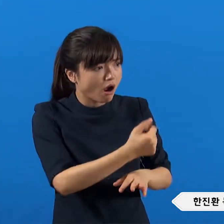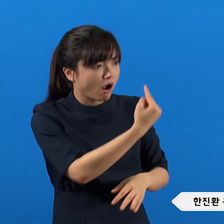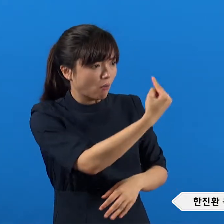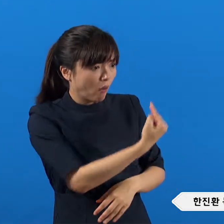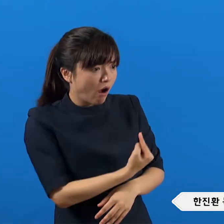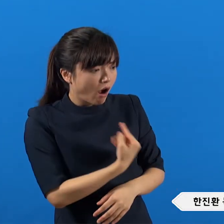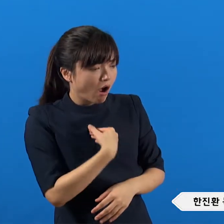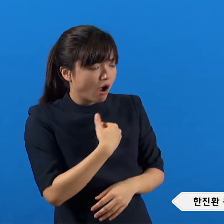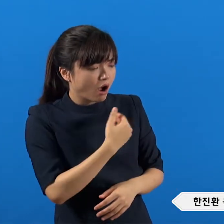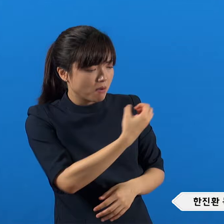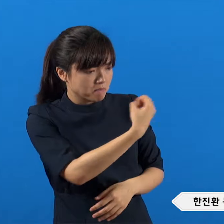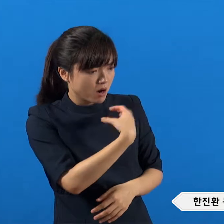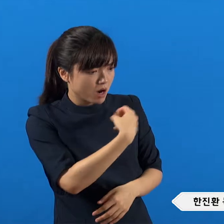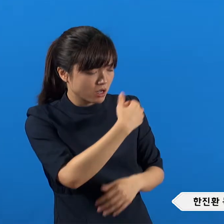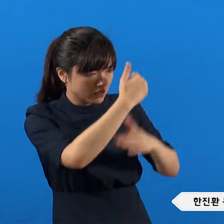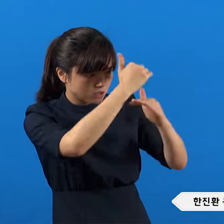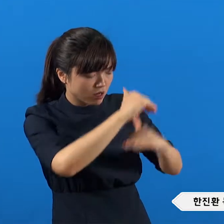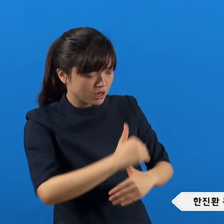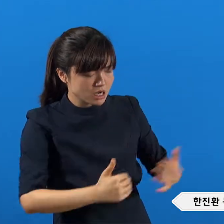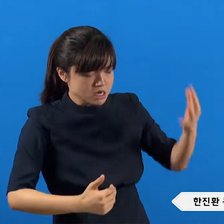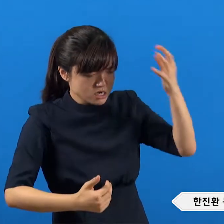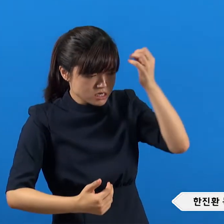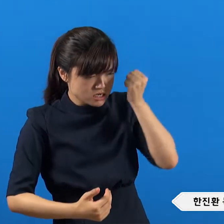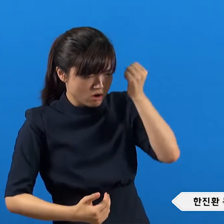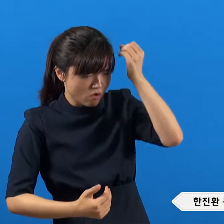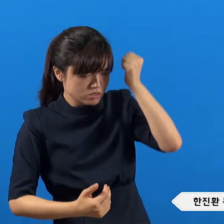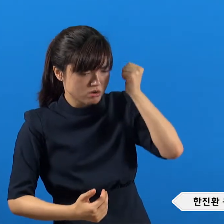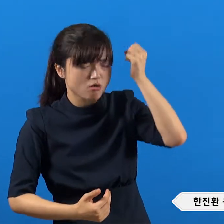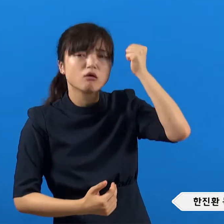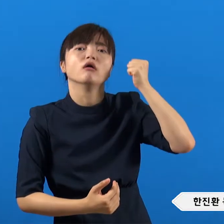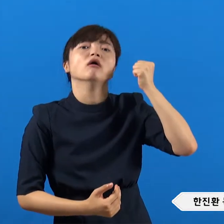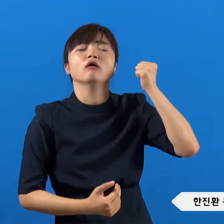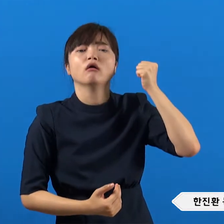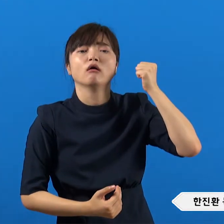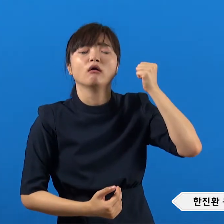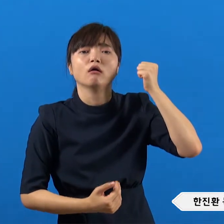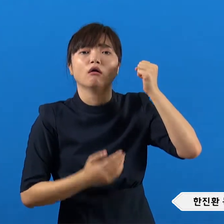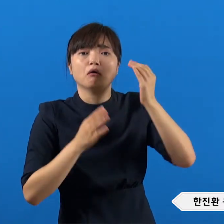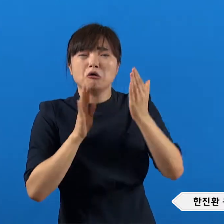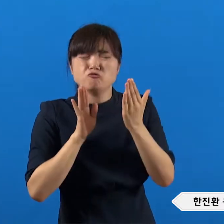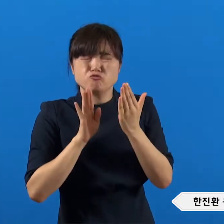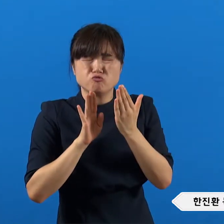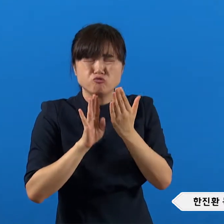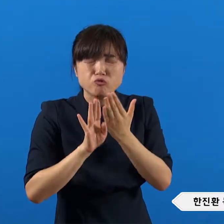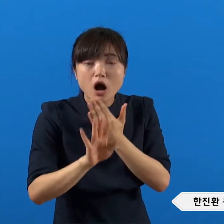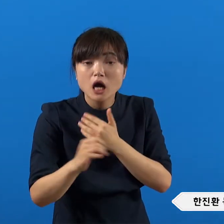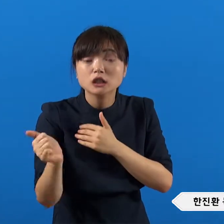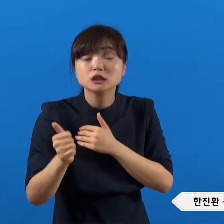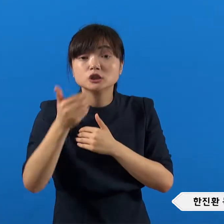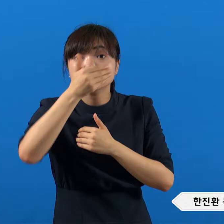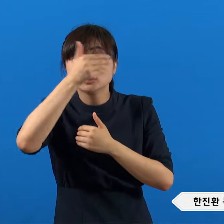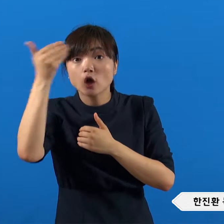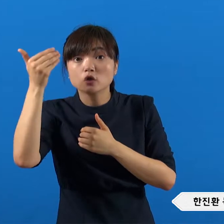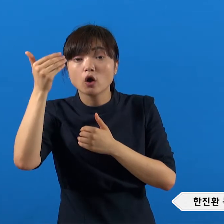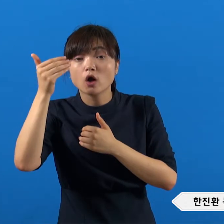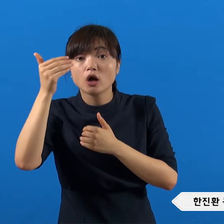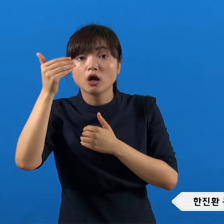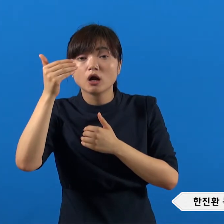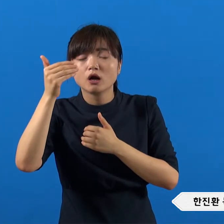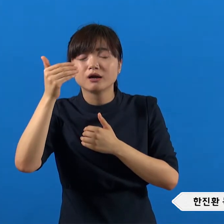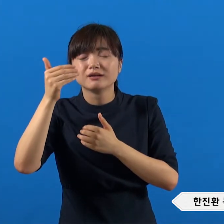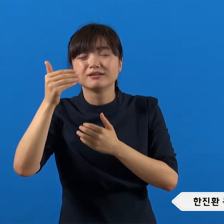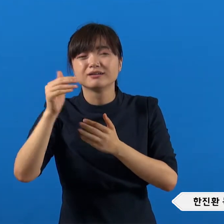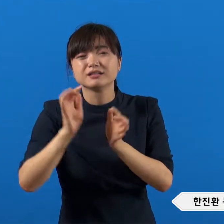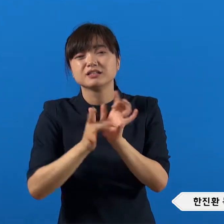들려준 말들을 기억을 하고 또 기억을 해냈습니다. 그리고 마침내 그 청년도